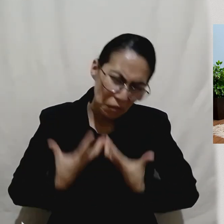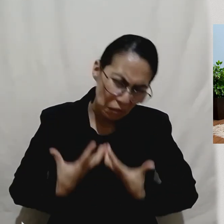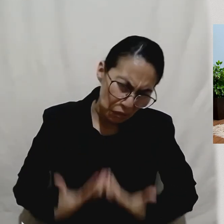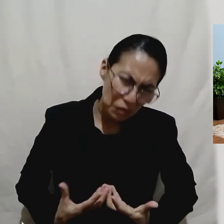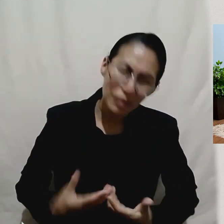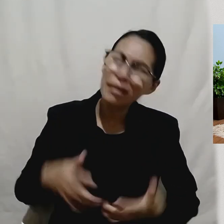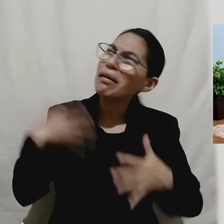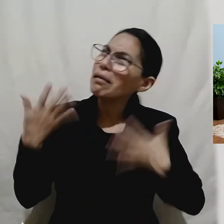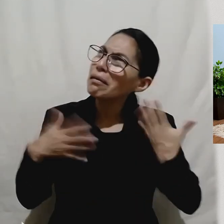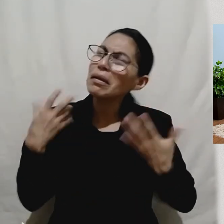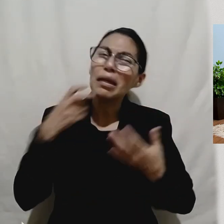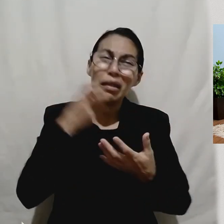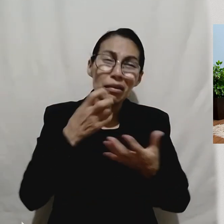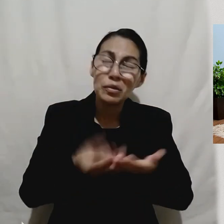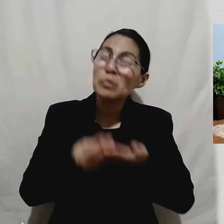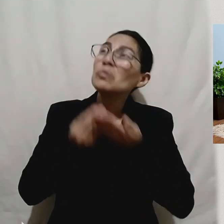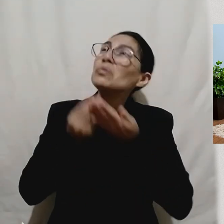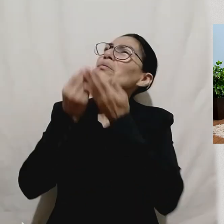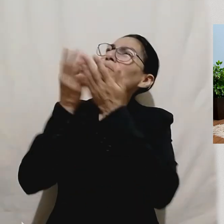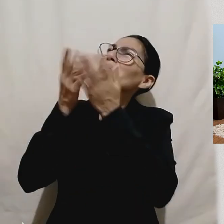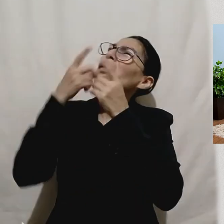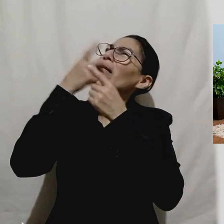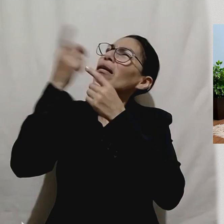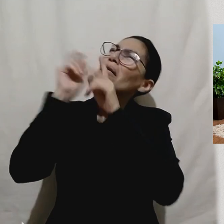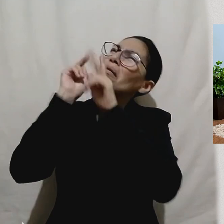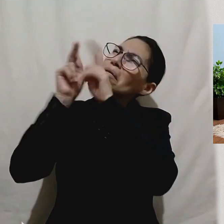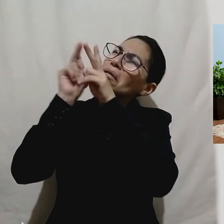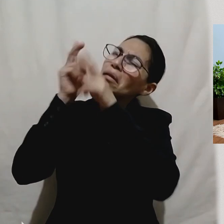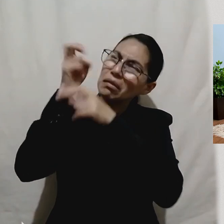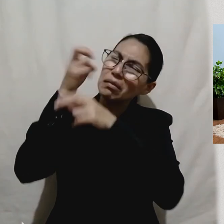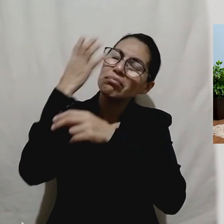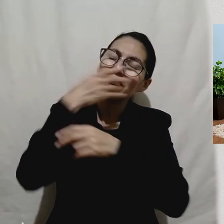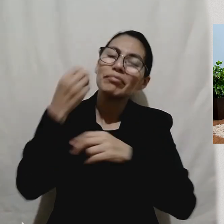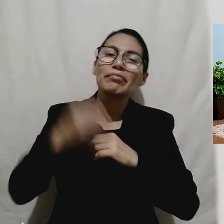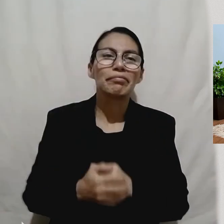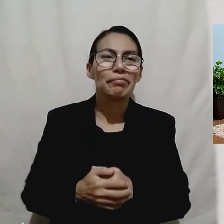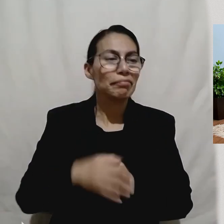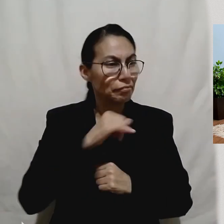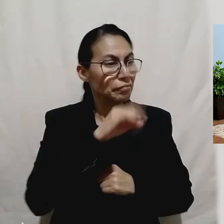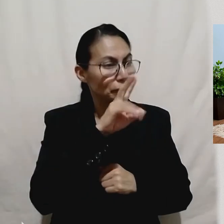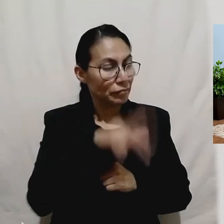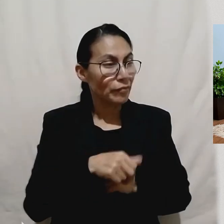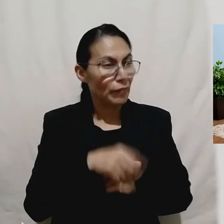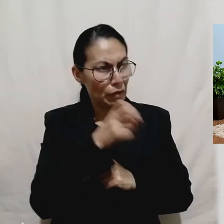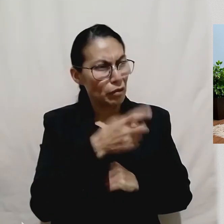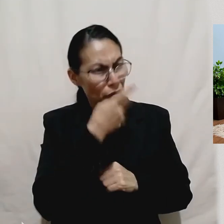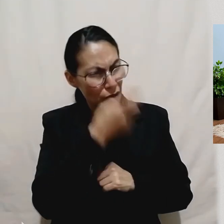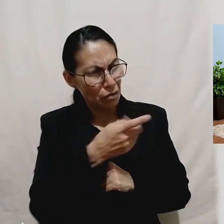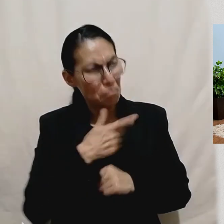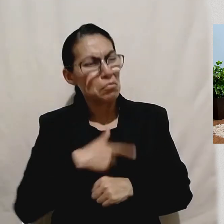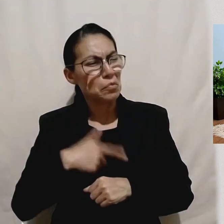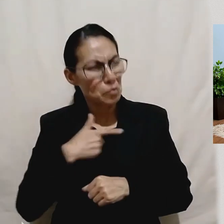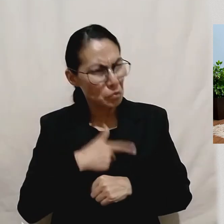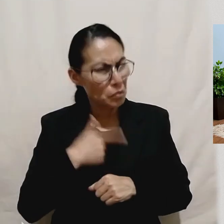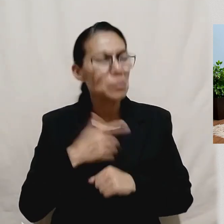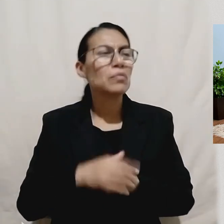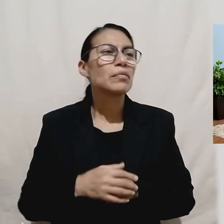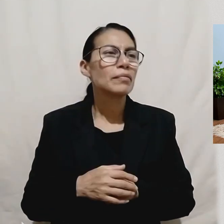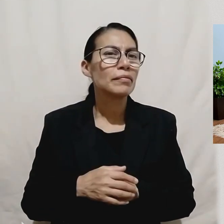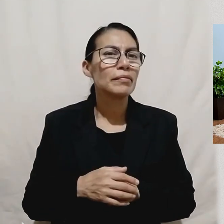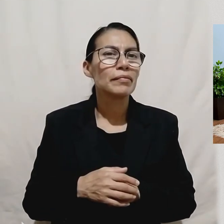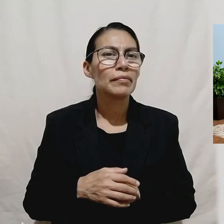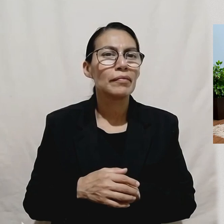eso definitivamente me gusta mucho lo que has dicho Especialmente cuando dices